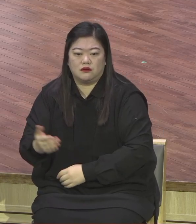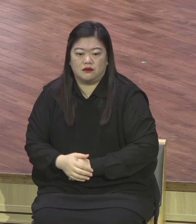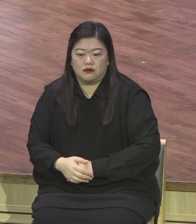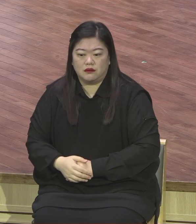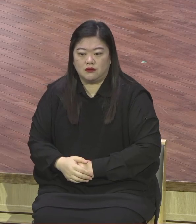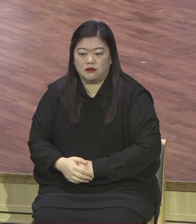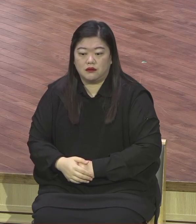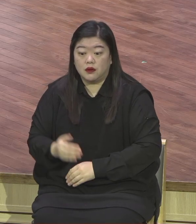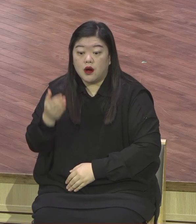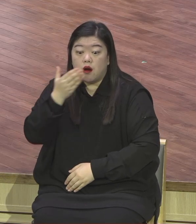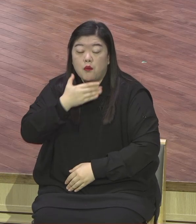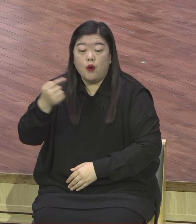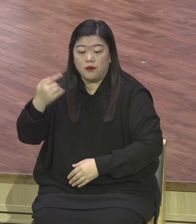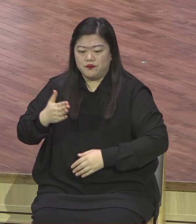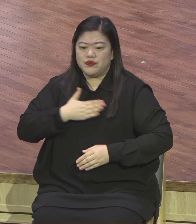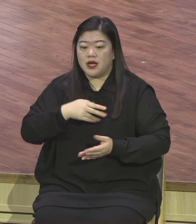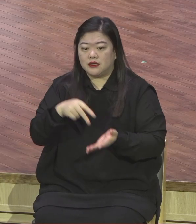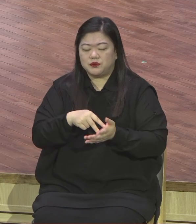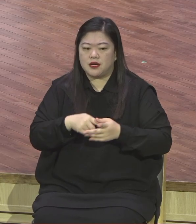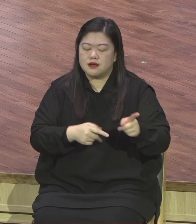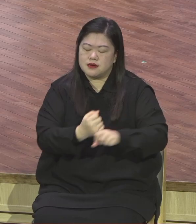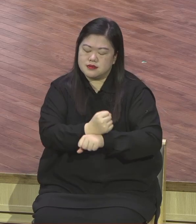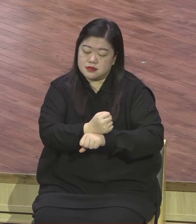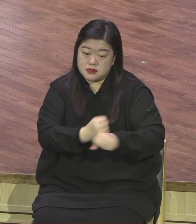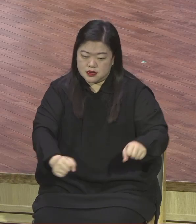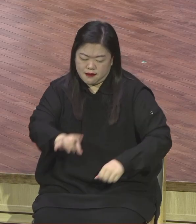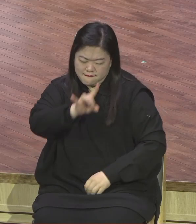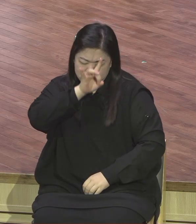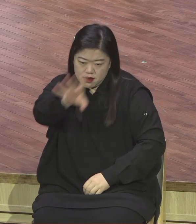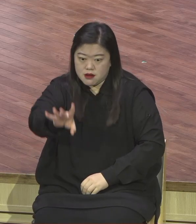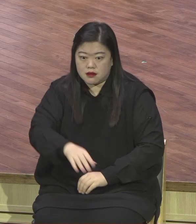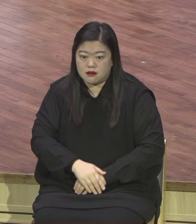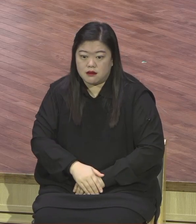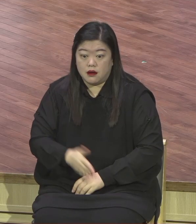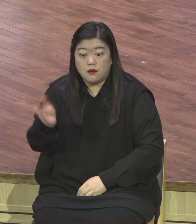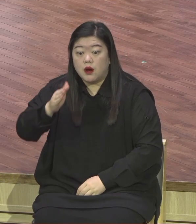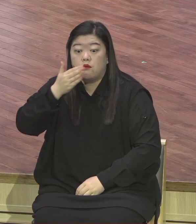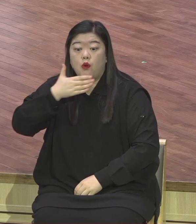하나도 없어요. 용서하지 못할 사람 하나도 없어요. 아멘